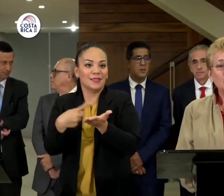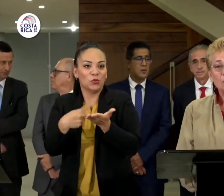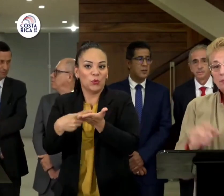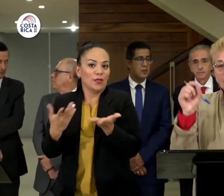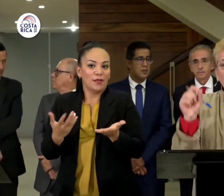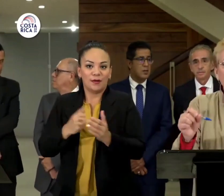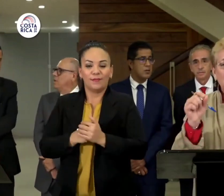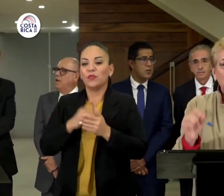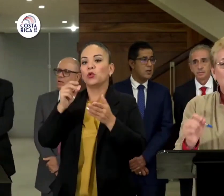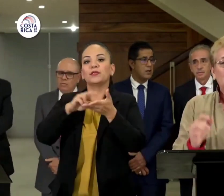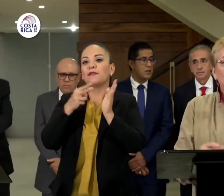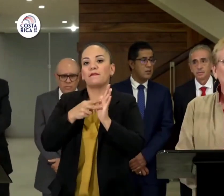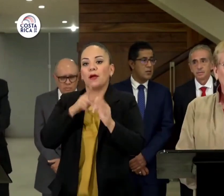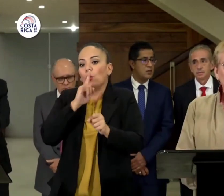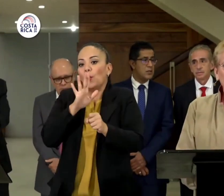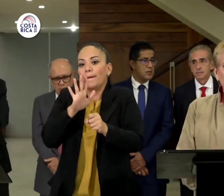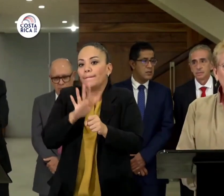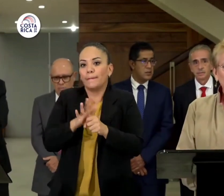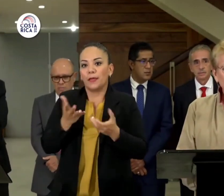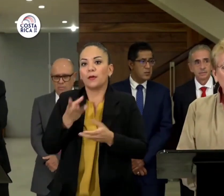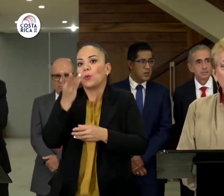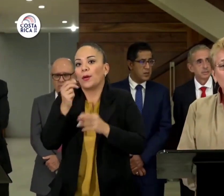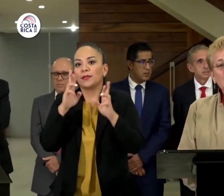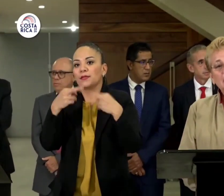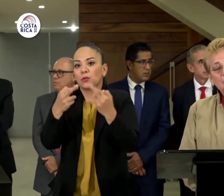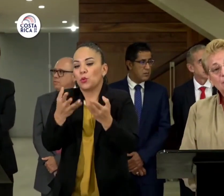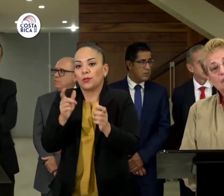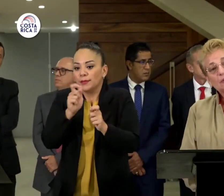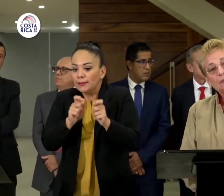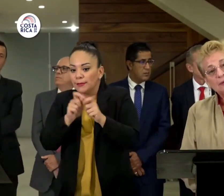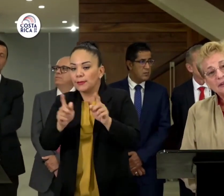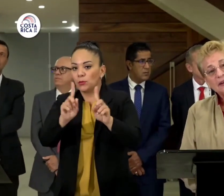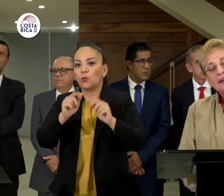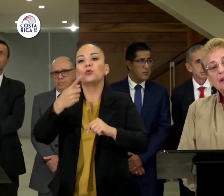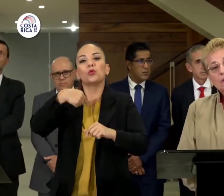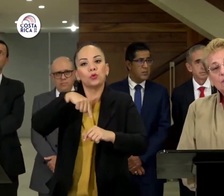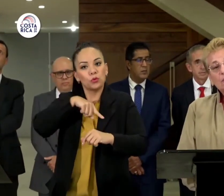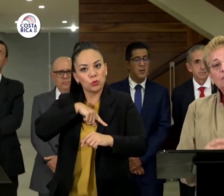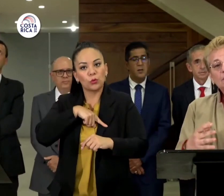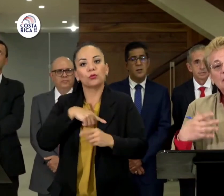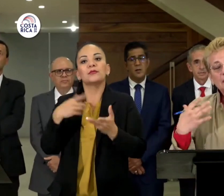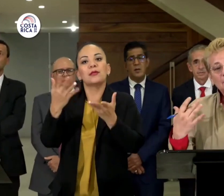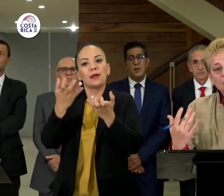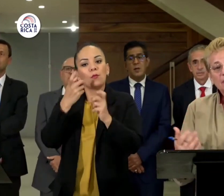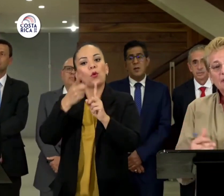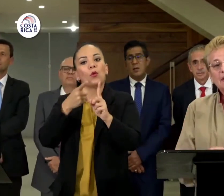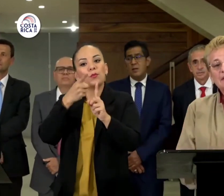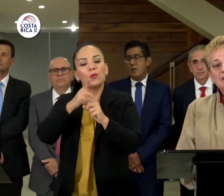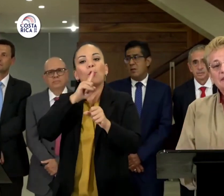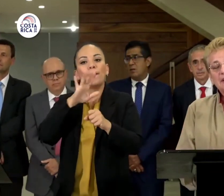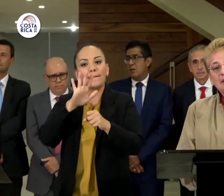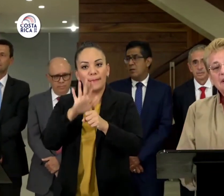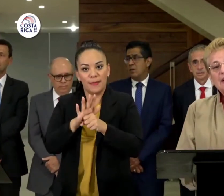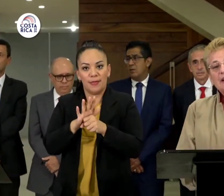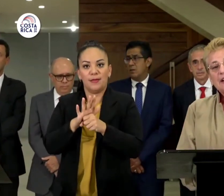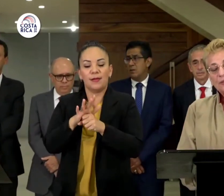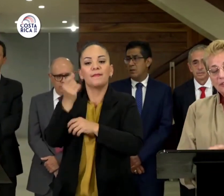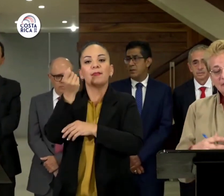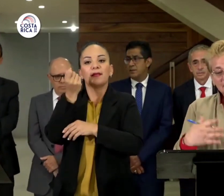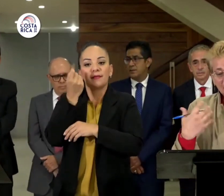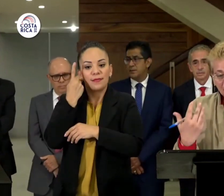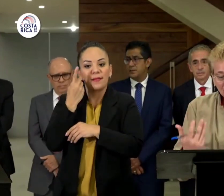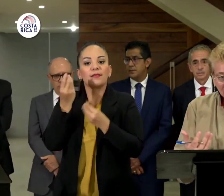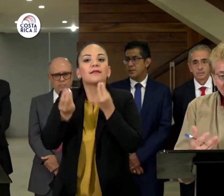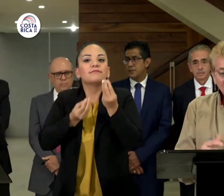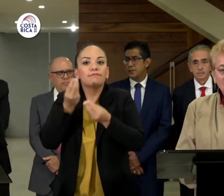tenemos que cumplir en determinado número de sesiones, lo que queremos es cumplir con poder entender a